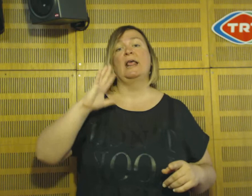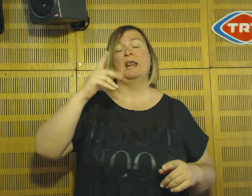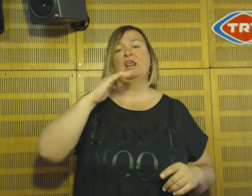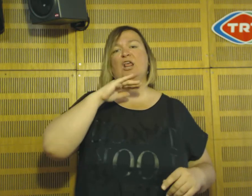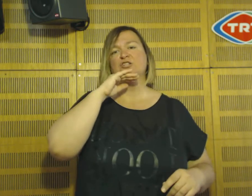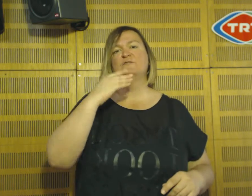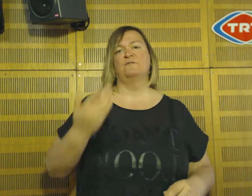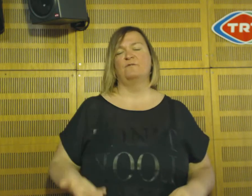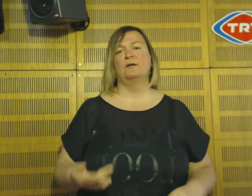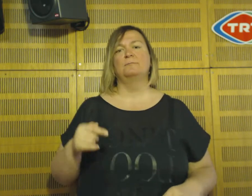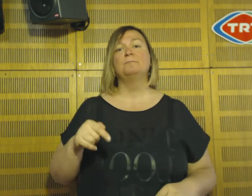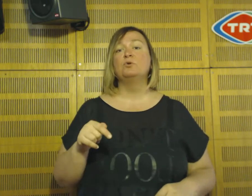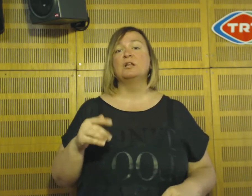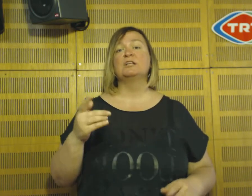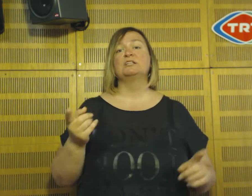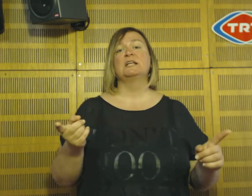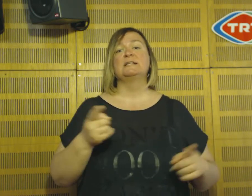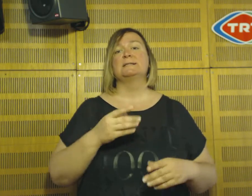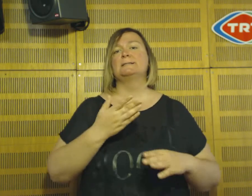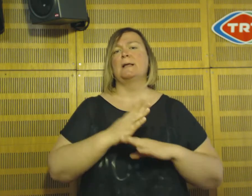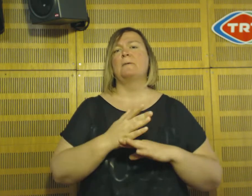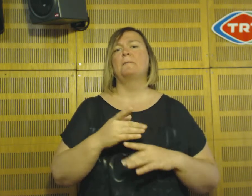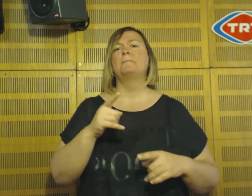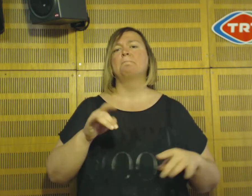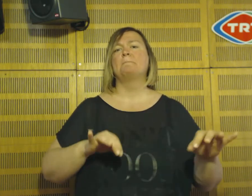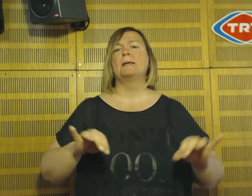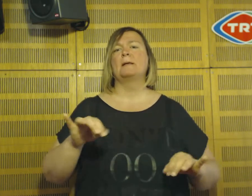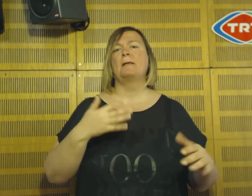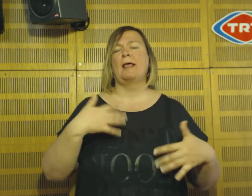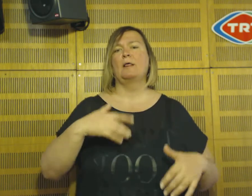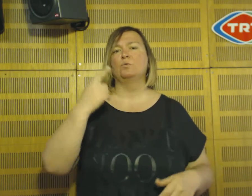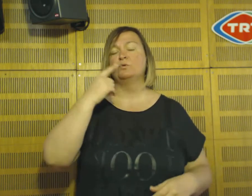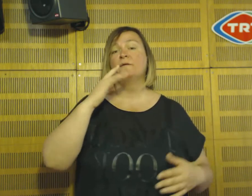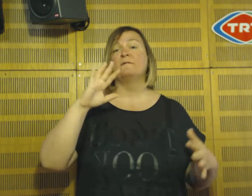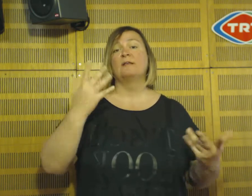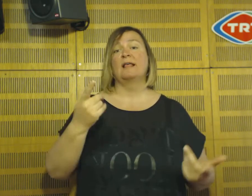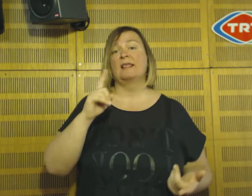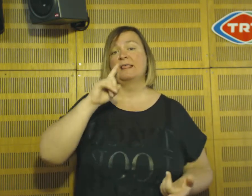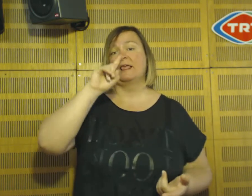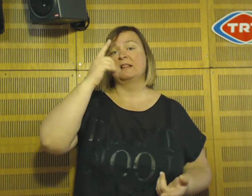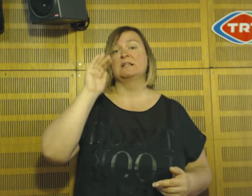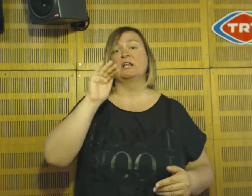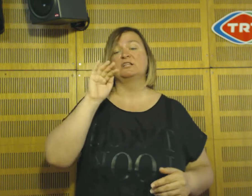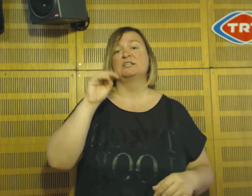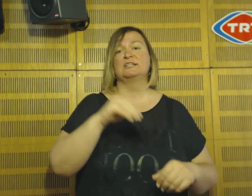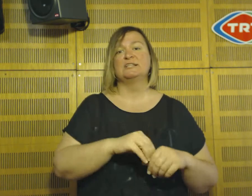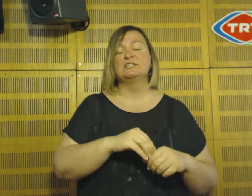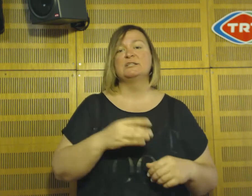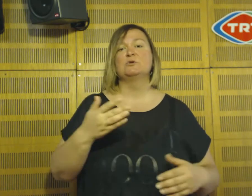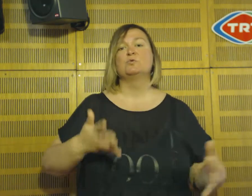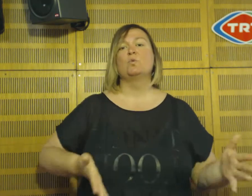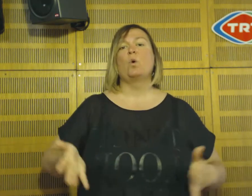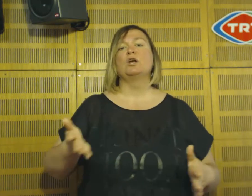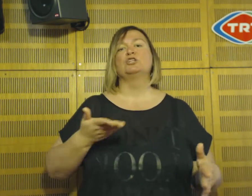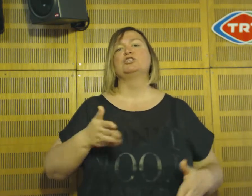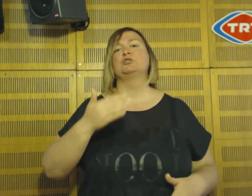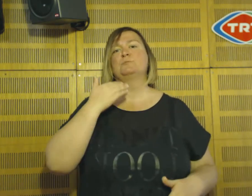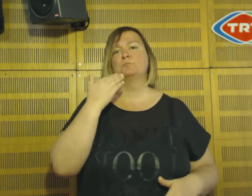var. Bunlar da çeşitli sebeplerle yine mimari engeller yüzünden veya yalnız yaşadıkları için sokağa çıkamıyorlar ve oy